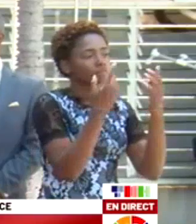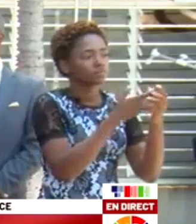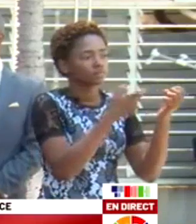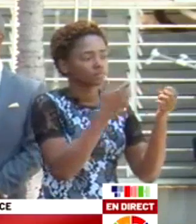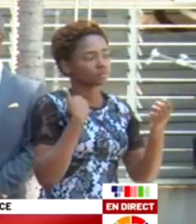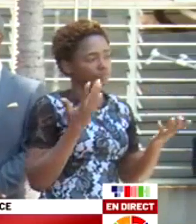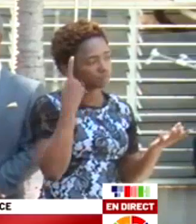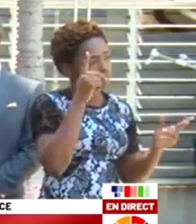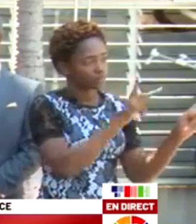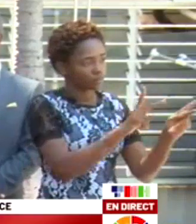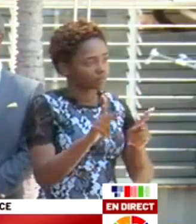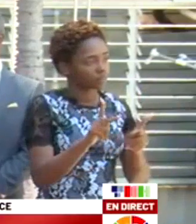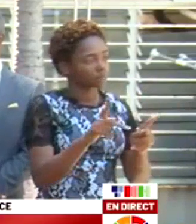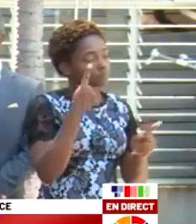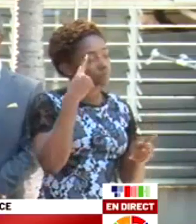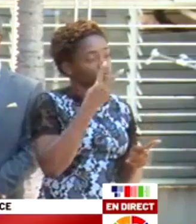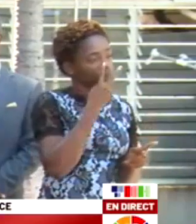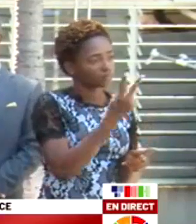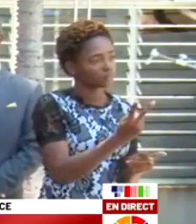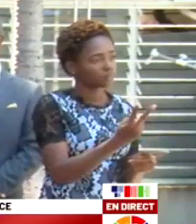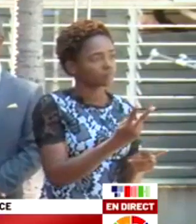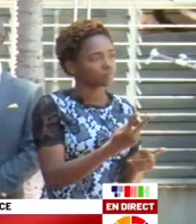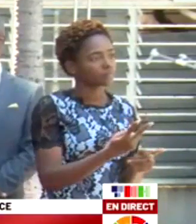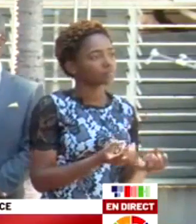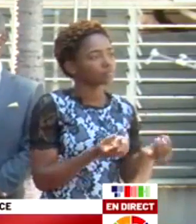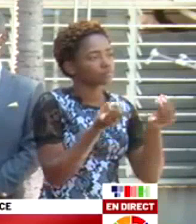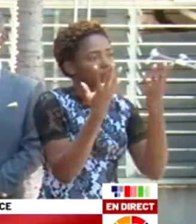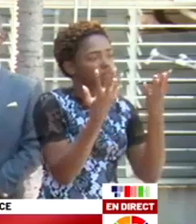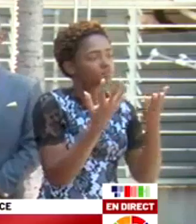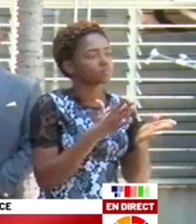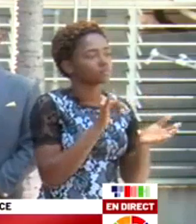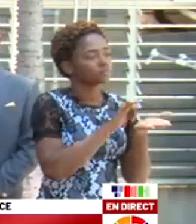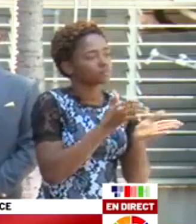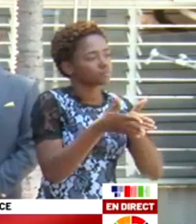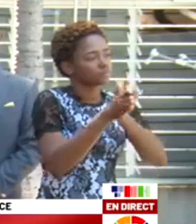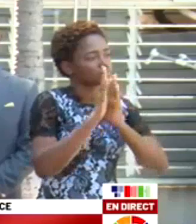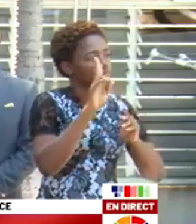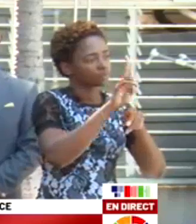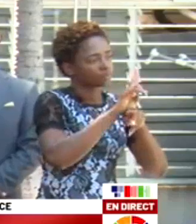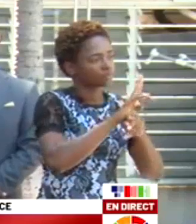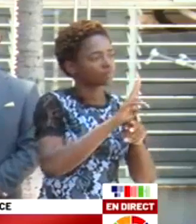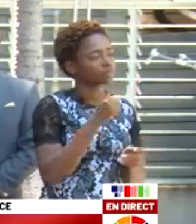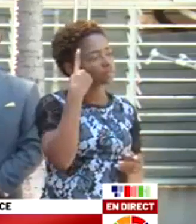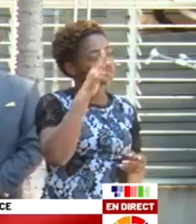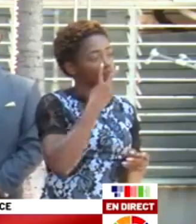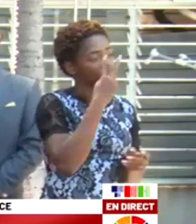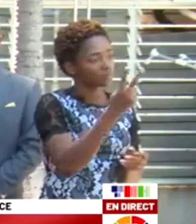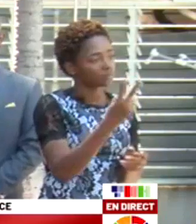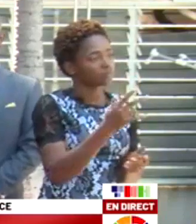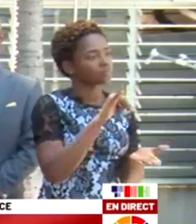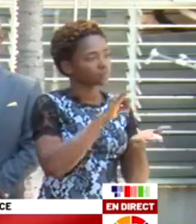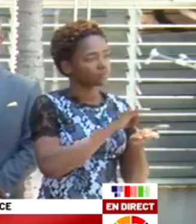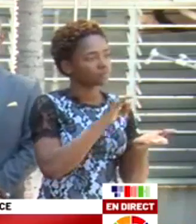entre pour nous voir quantité de munitions que vous commandez avec utilisation pour nous garder est-ce que